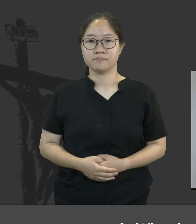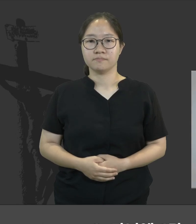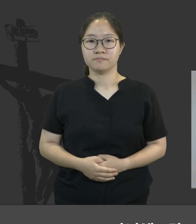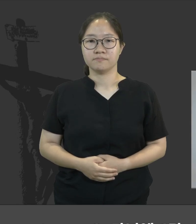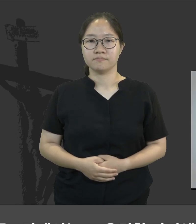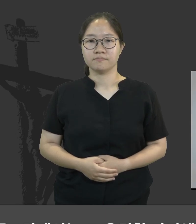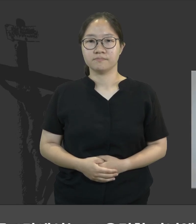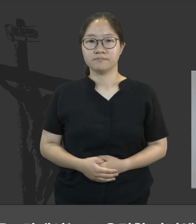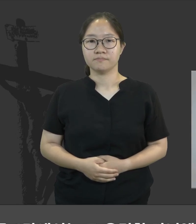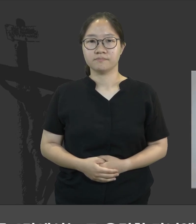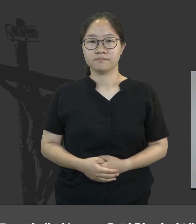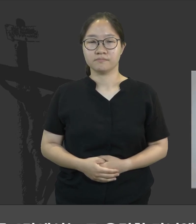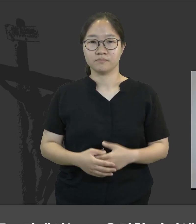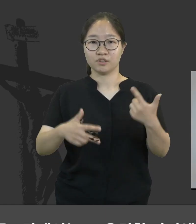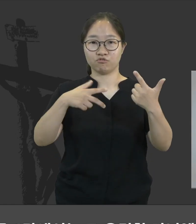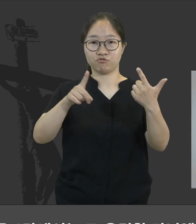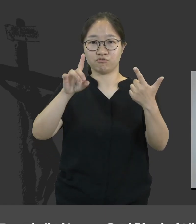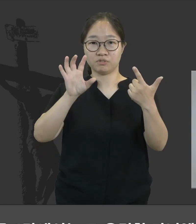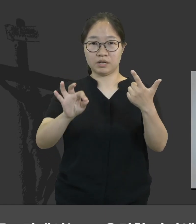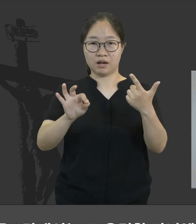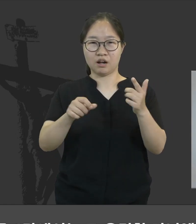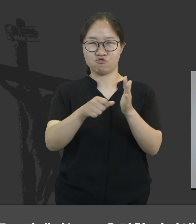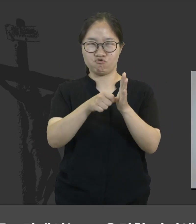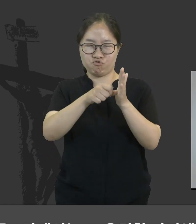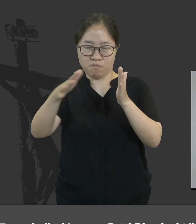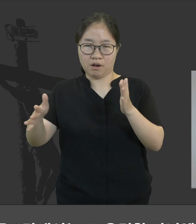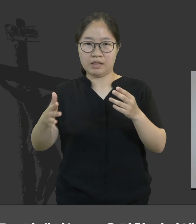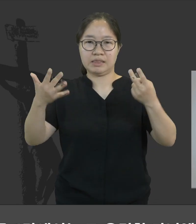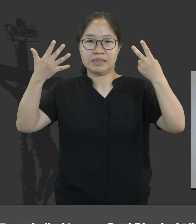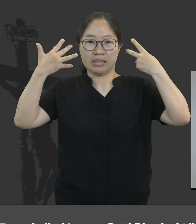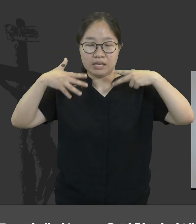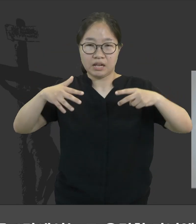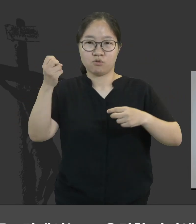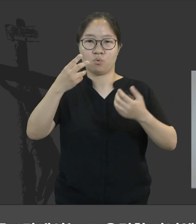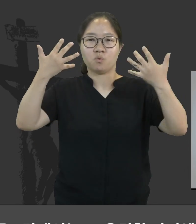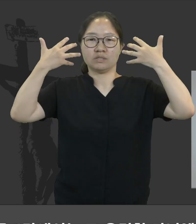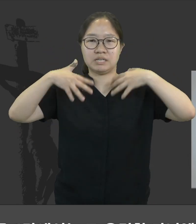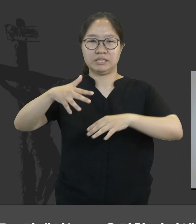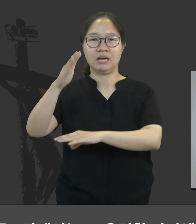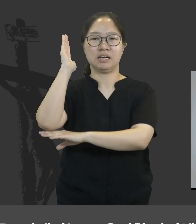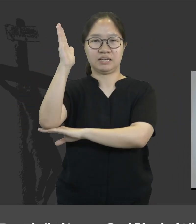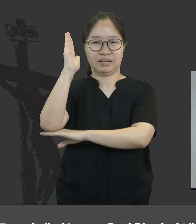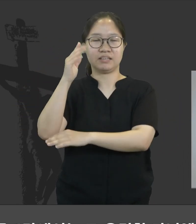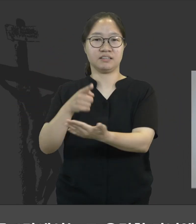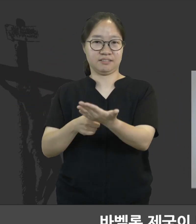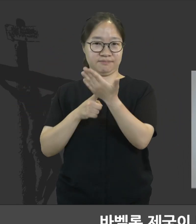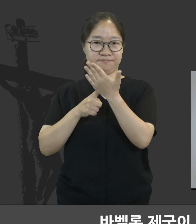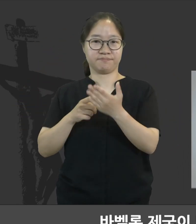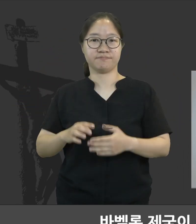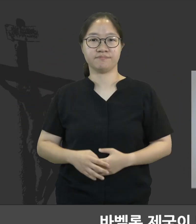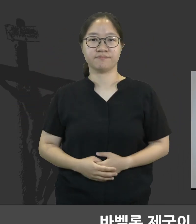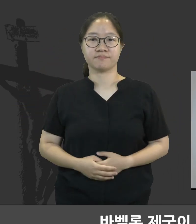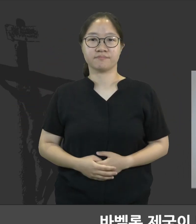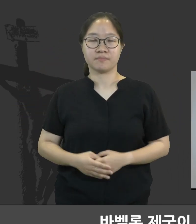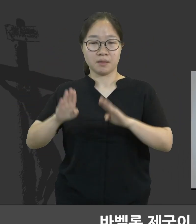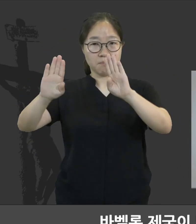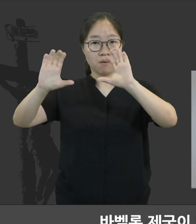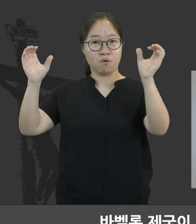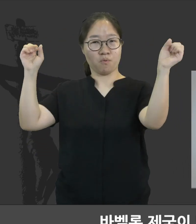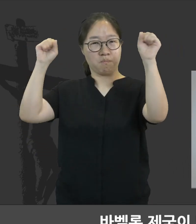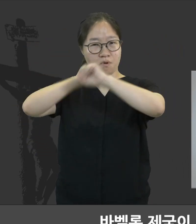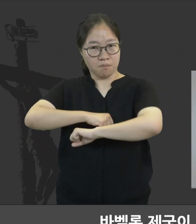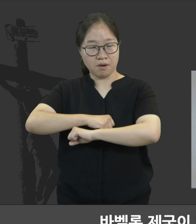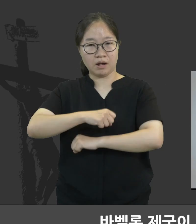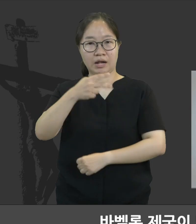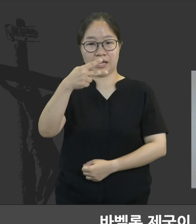본문 6장에서는 그 유명한 다니엘과 사자굴 이야기가 나옵니다. 바벨론 제국이 멸망한 후 메대